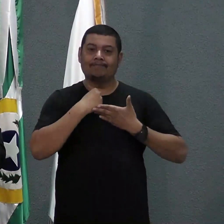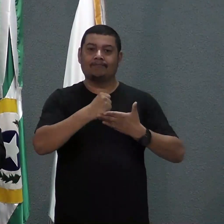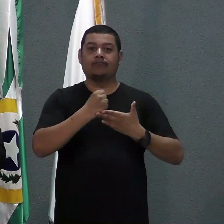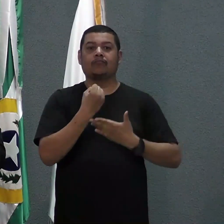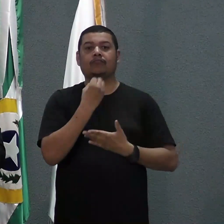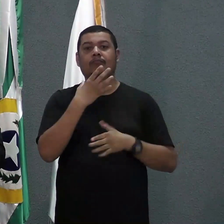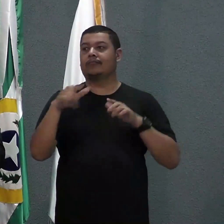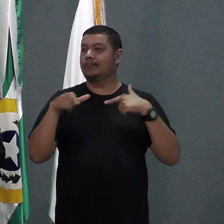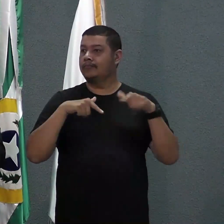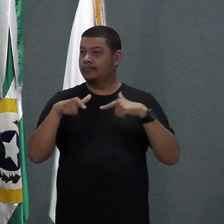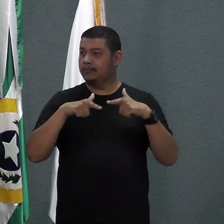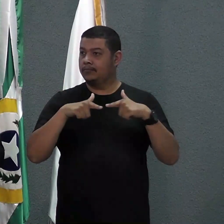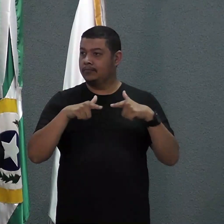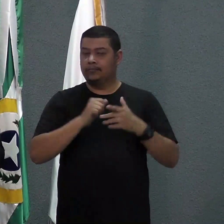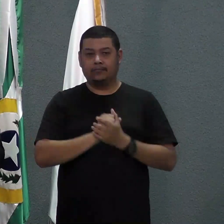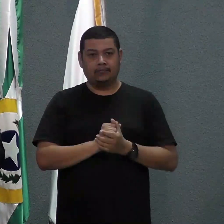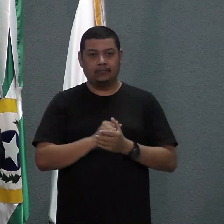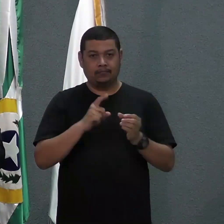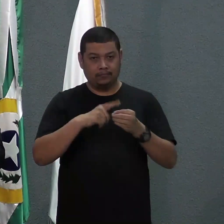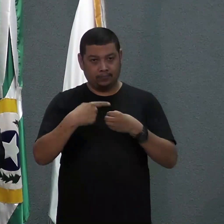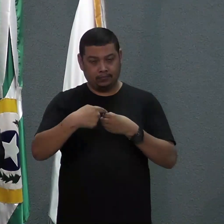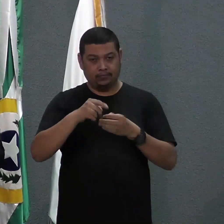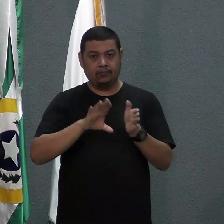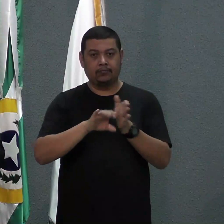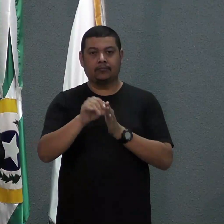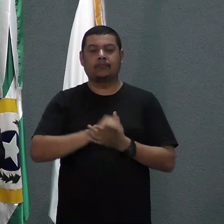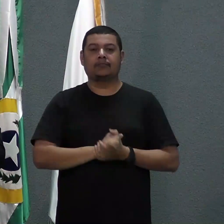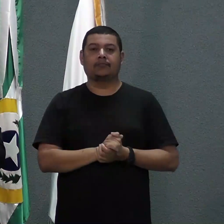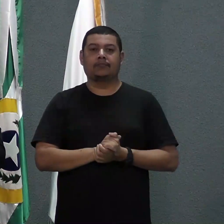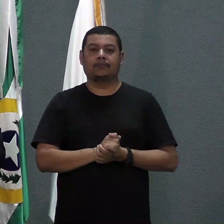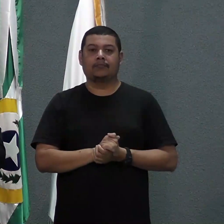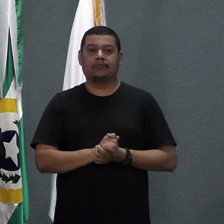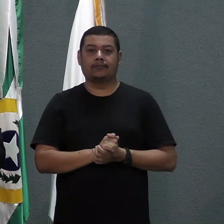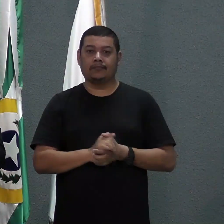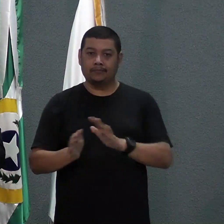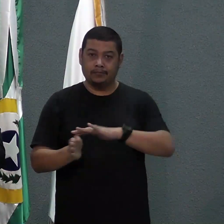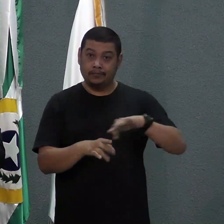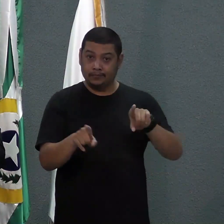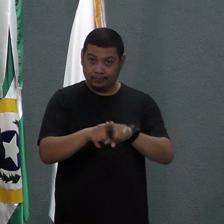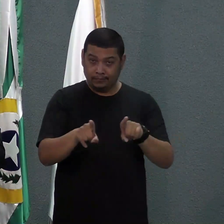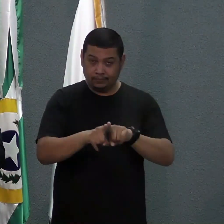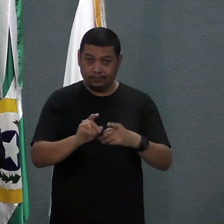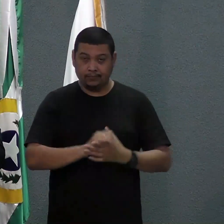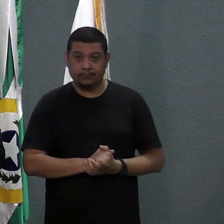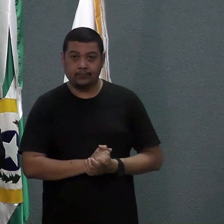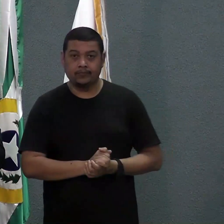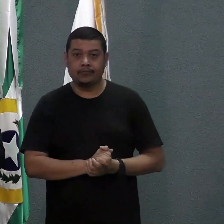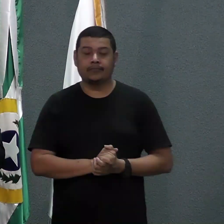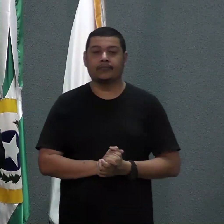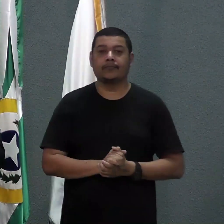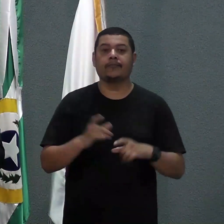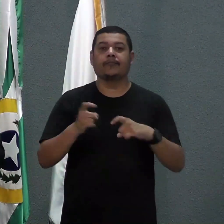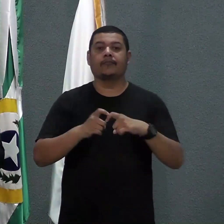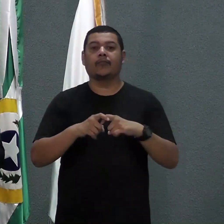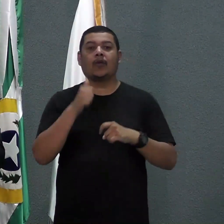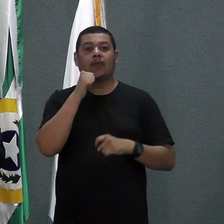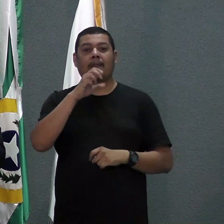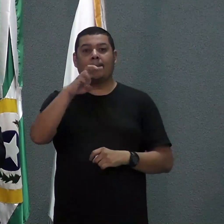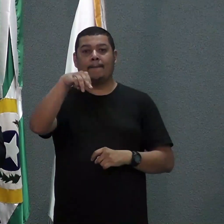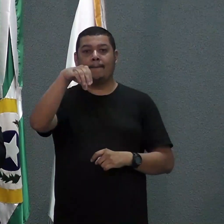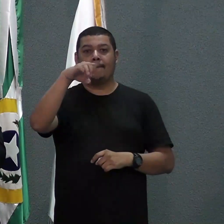maravilhoso em prol do nosso município de Cacoal. Quero aqui também parabenizar a doutora Michele